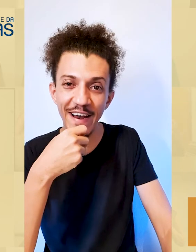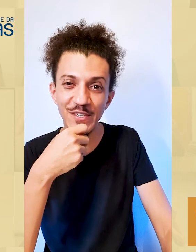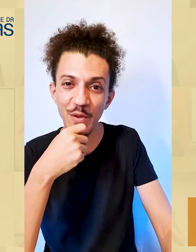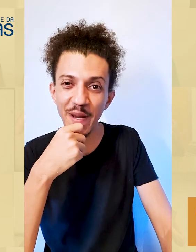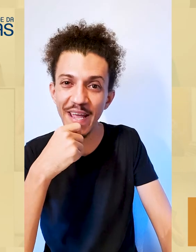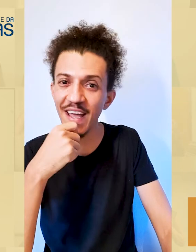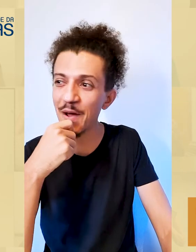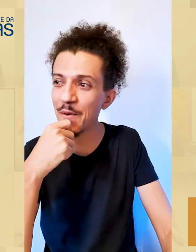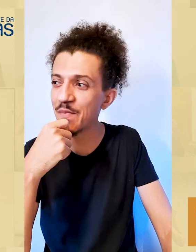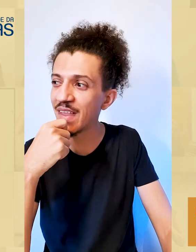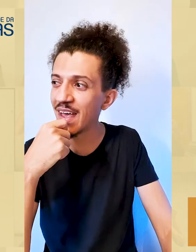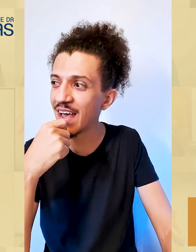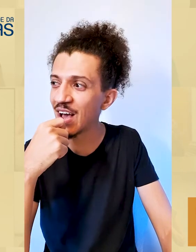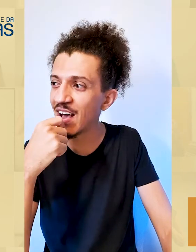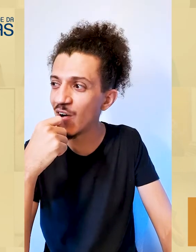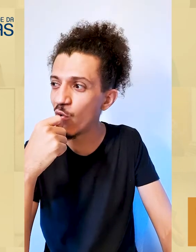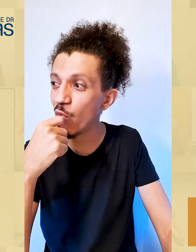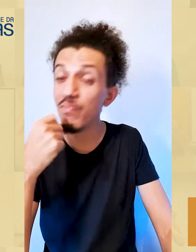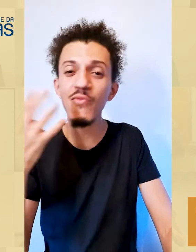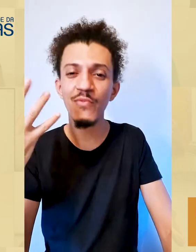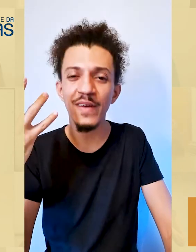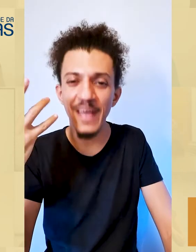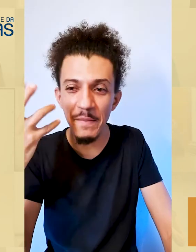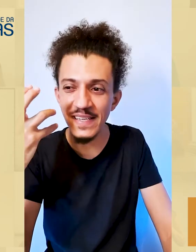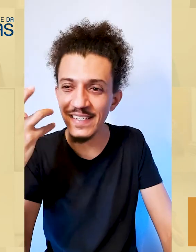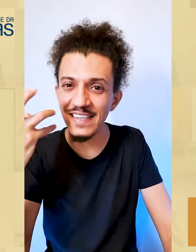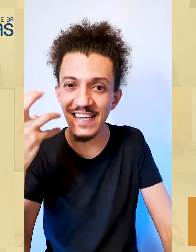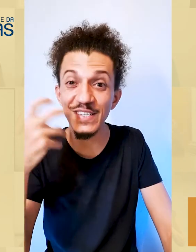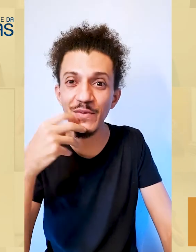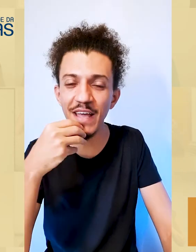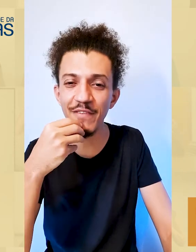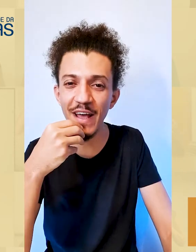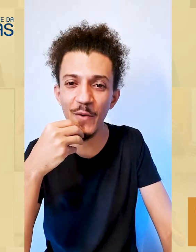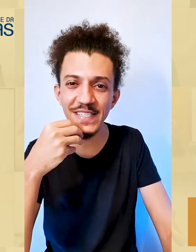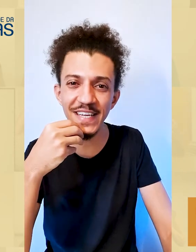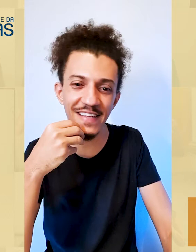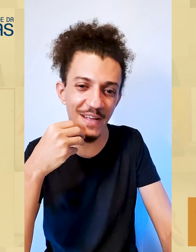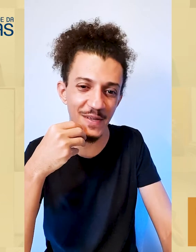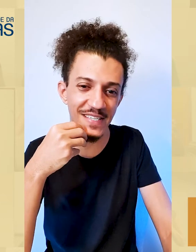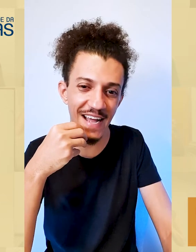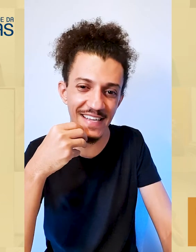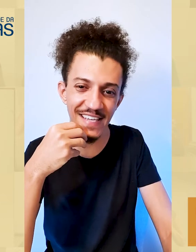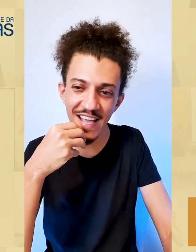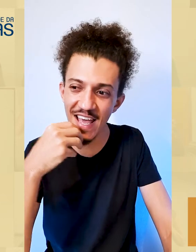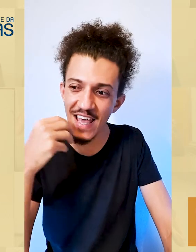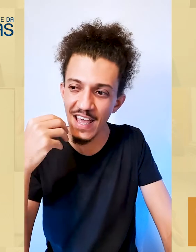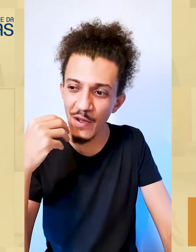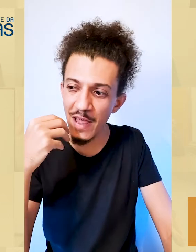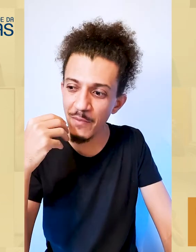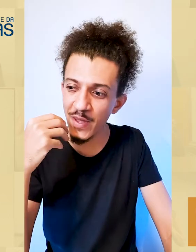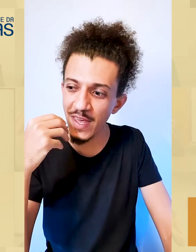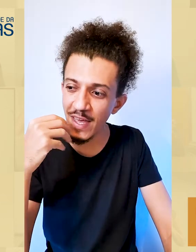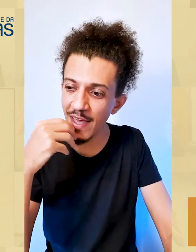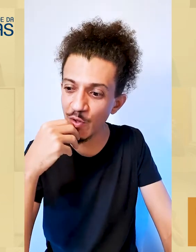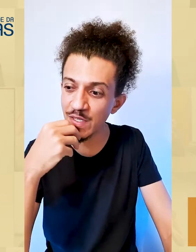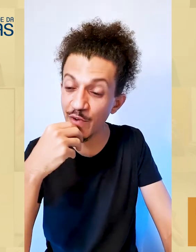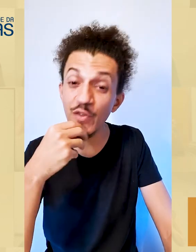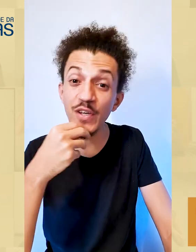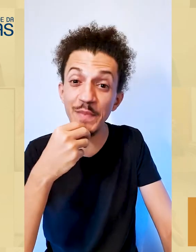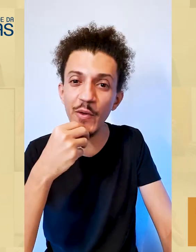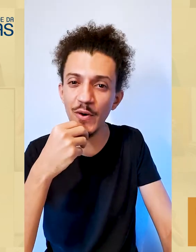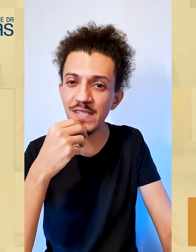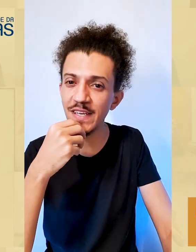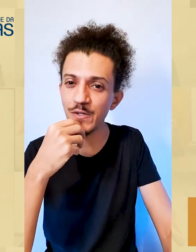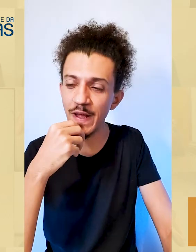que fala sobre o boom que a minha sinalização teve, né, com a escrita da língua de sinais. Eu lembro que foi